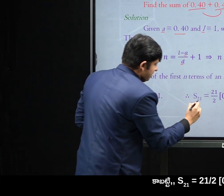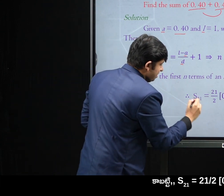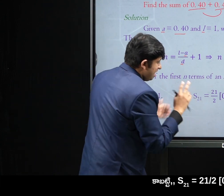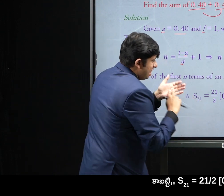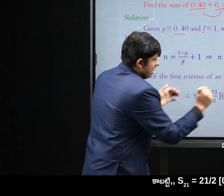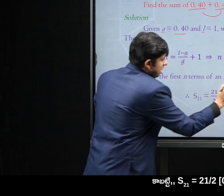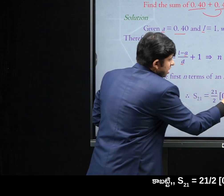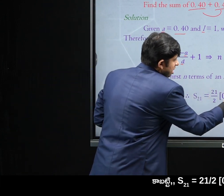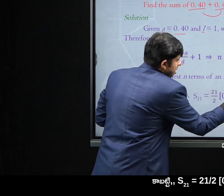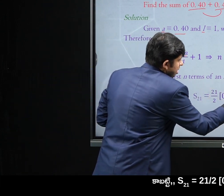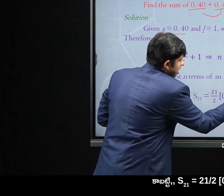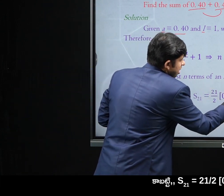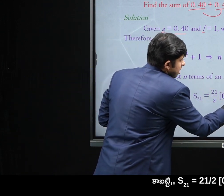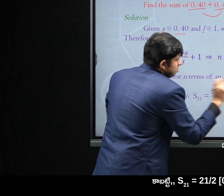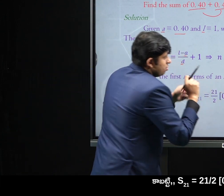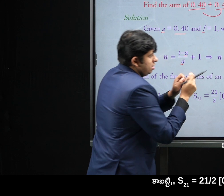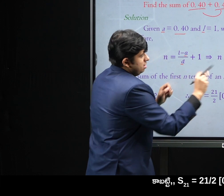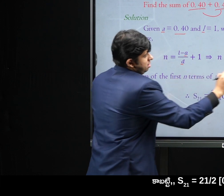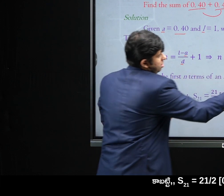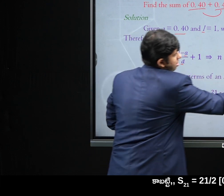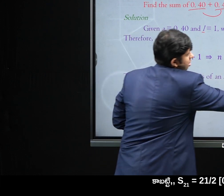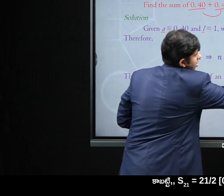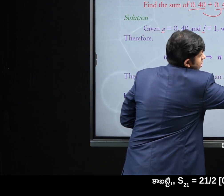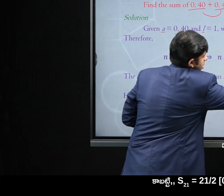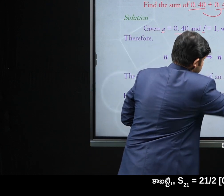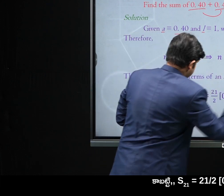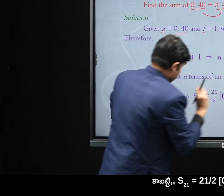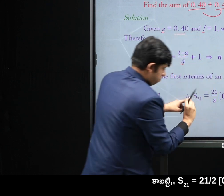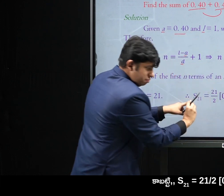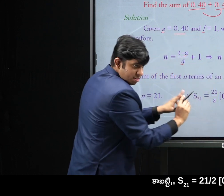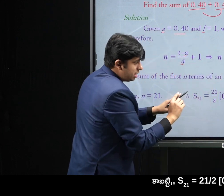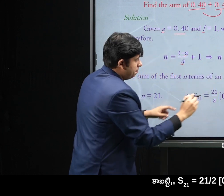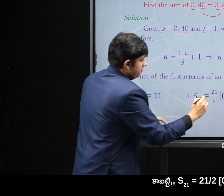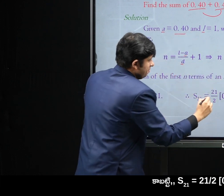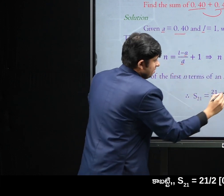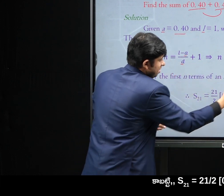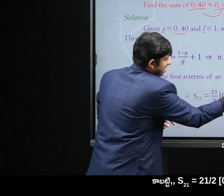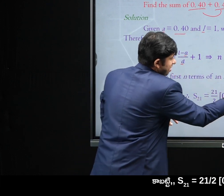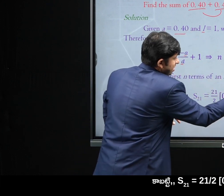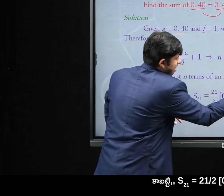టు 21/2 ఇంటూ 0.40 ప్లస్ 1 ఈజ్ ఈక్వల్